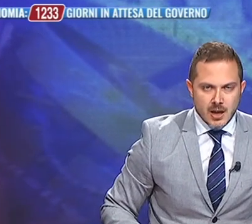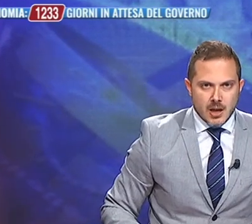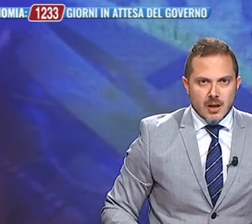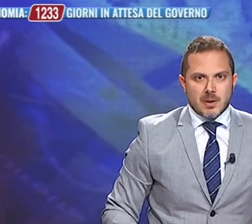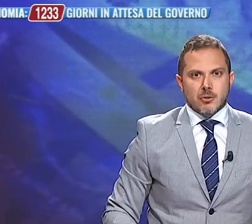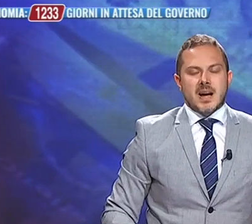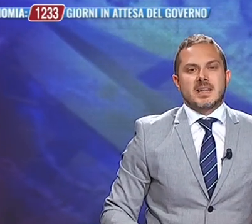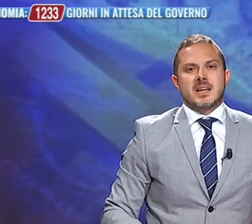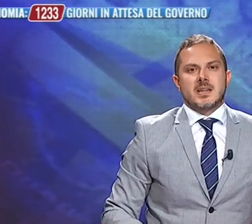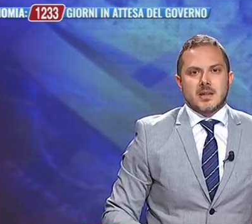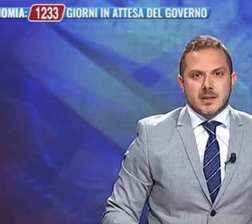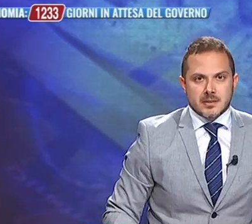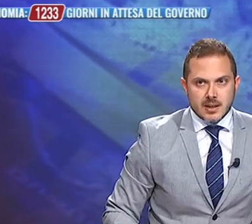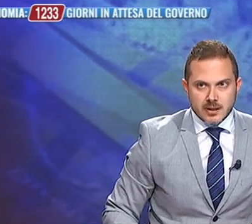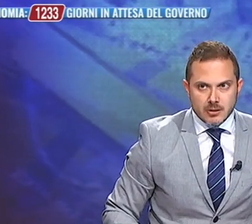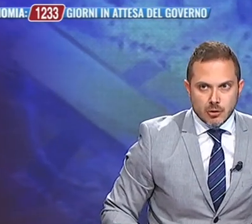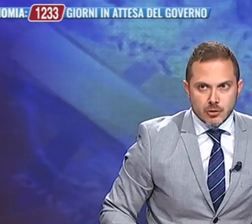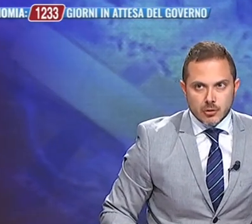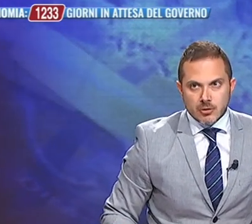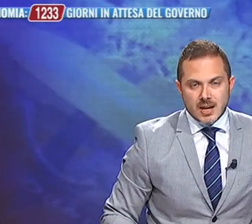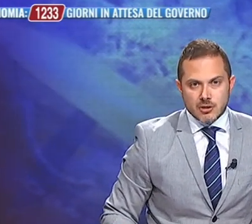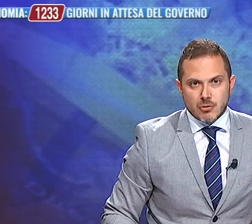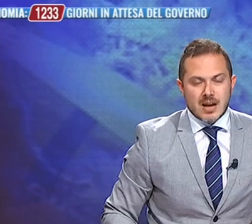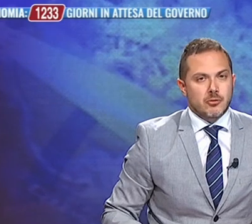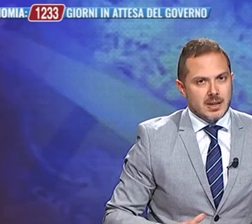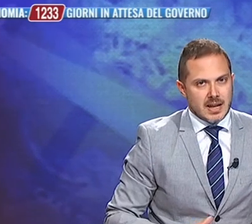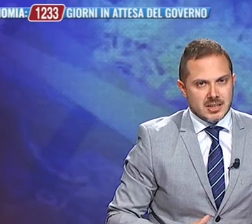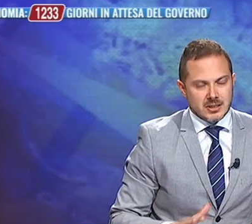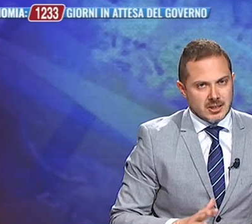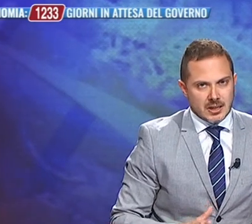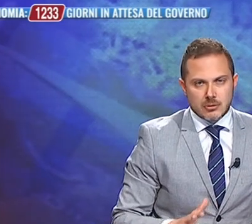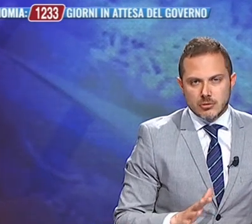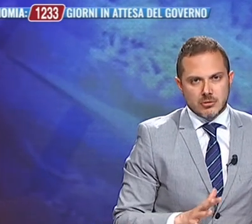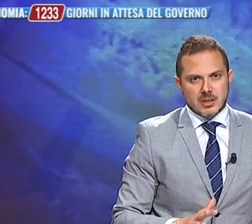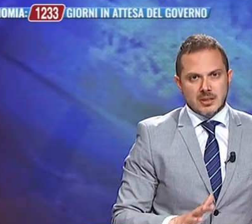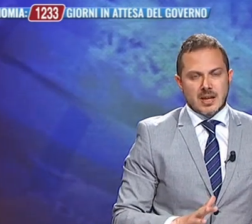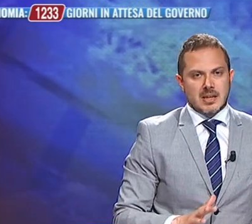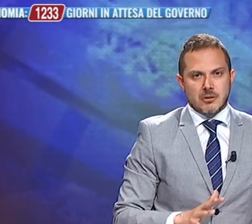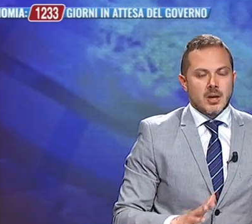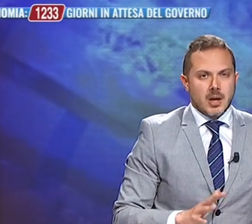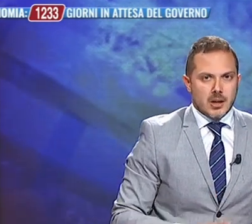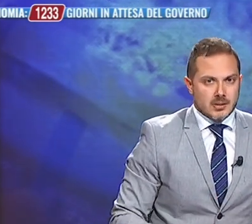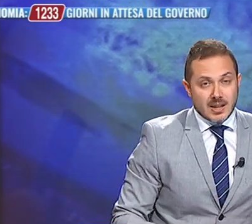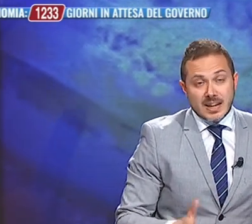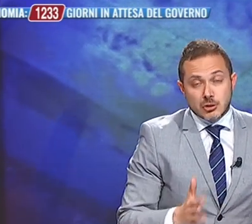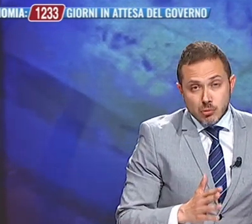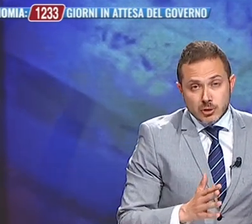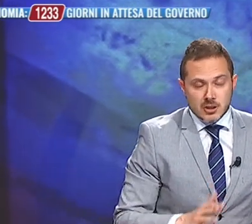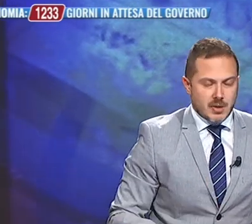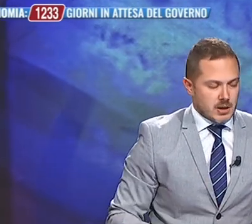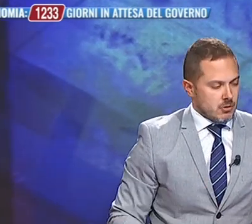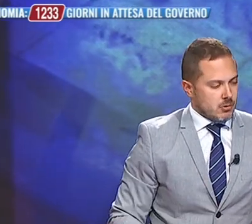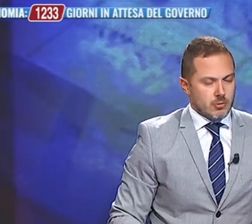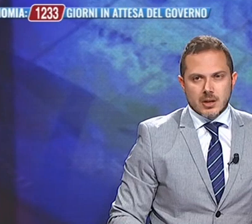nell'alta padovana, nel territorio asolano dell'ex distretto sanitario dell'ex